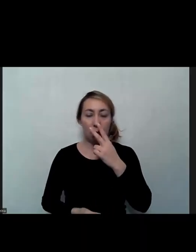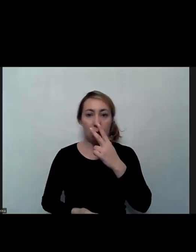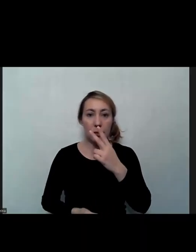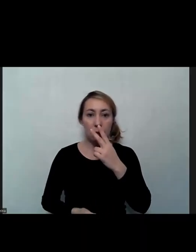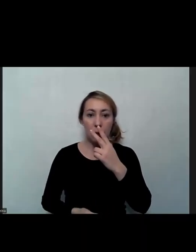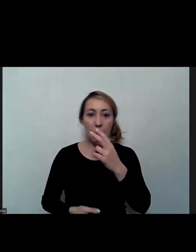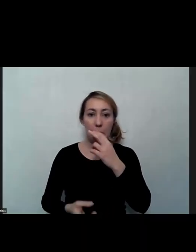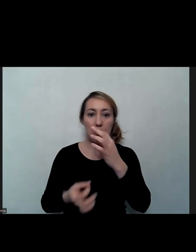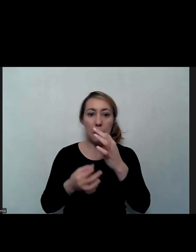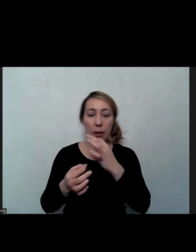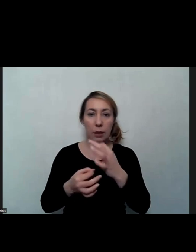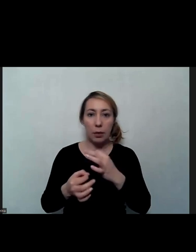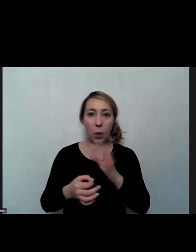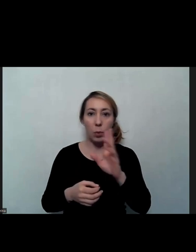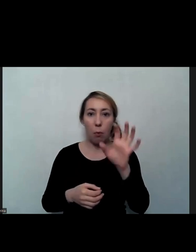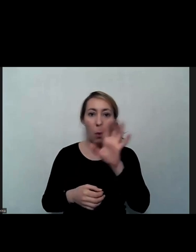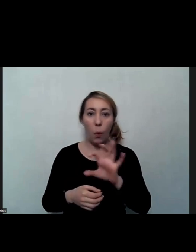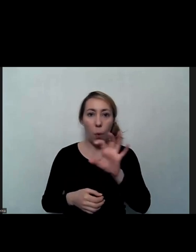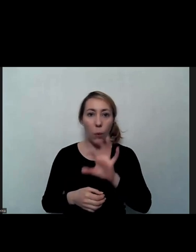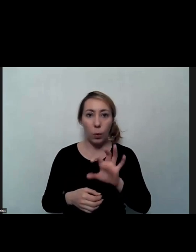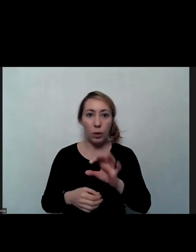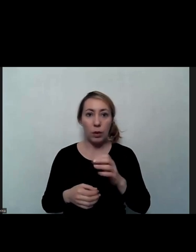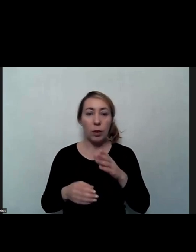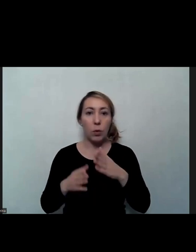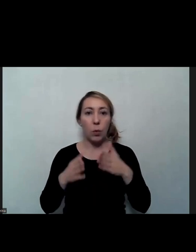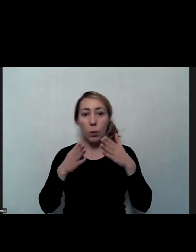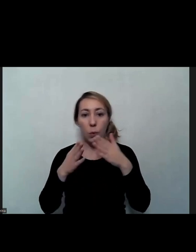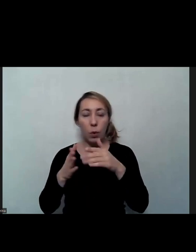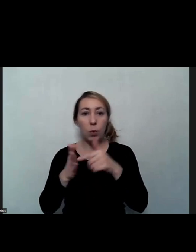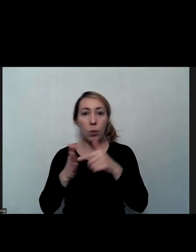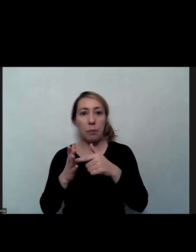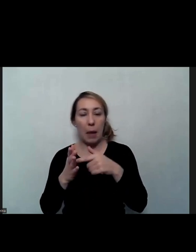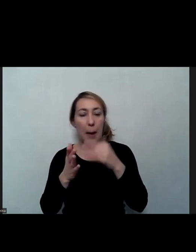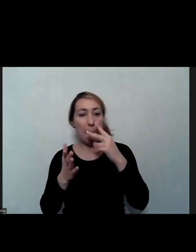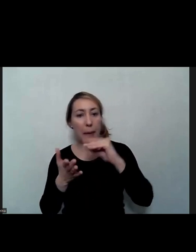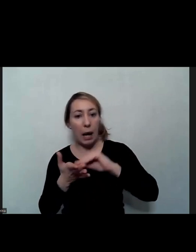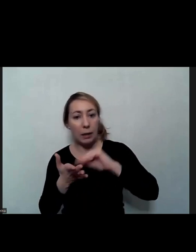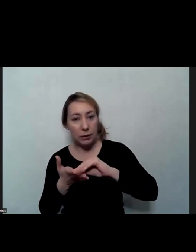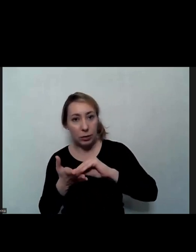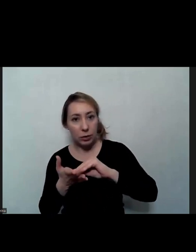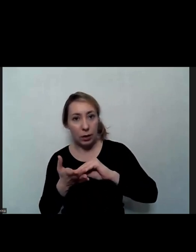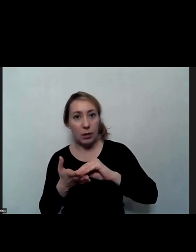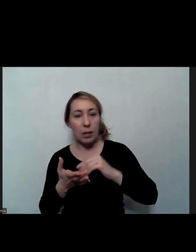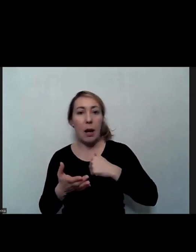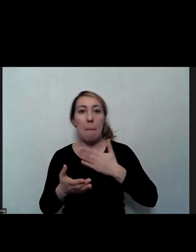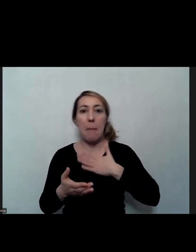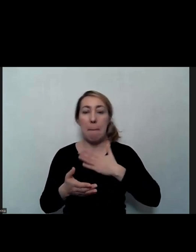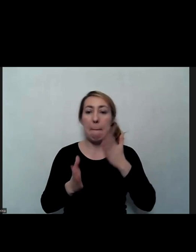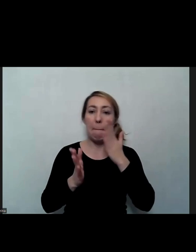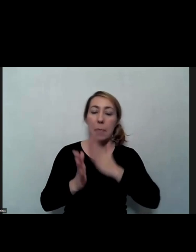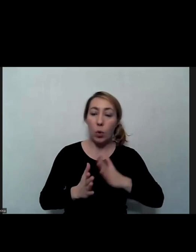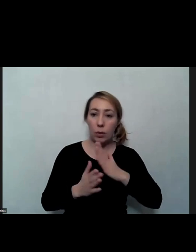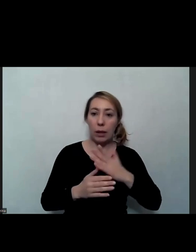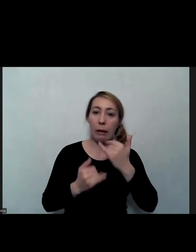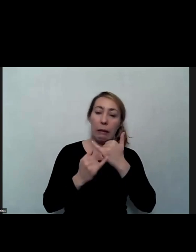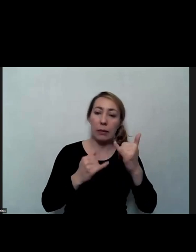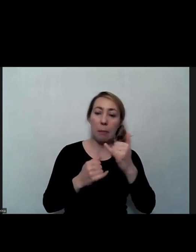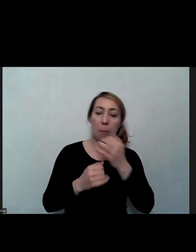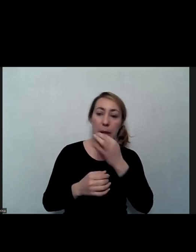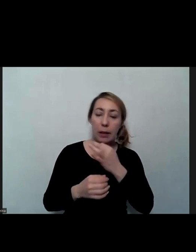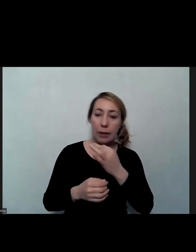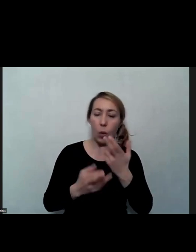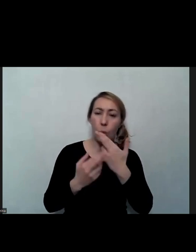nas dzisiaj oglądają, pań, które nas dzisiaj oglądają, zdecydowanie zmierzają w kierunku takiej strony praktycznej, więc ja, mimo iż mam przygotowanych dużo pytań o różne